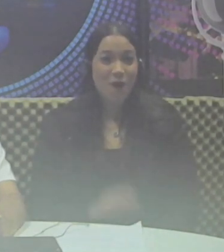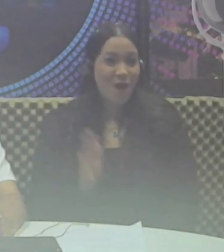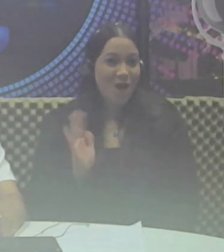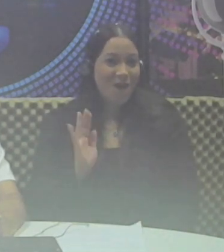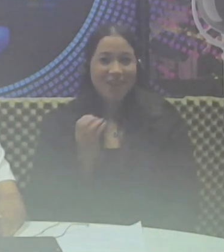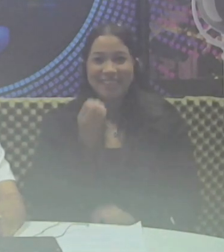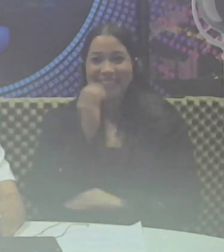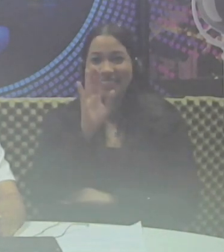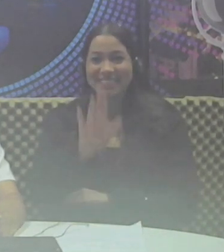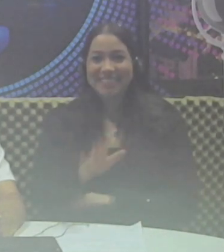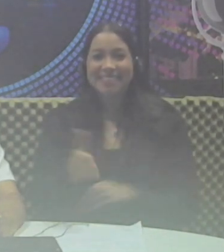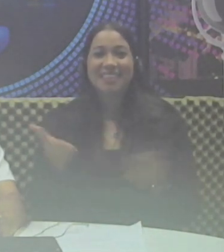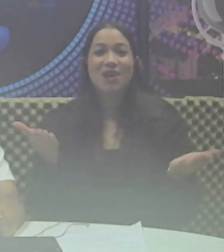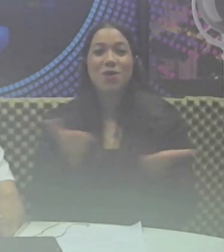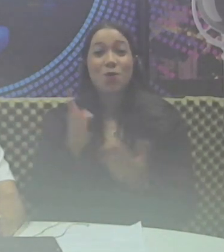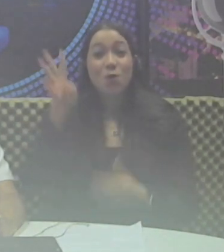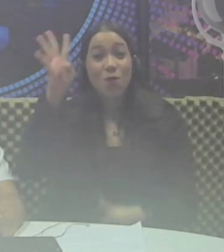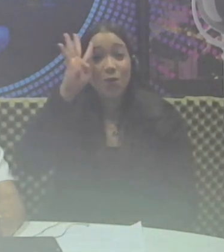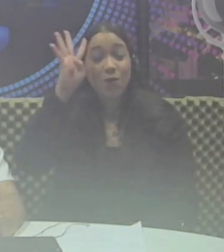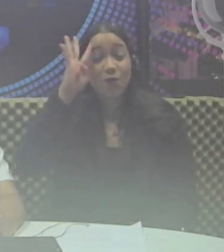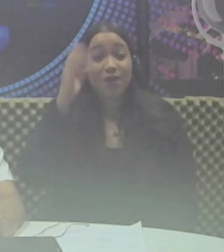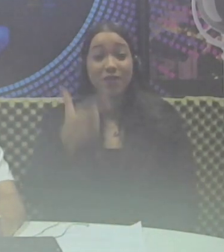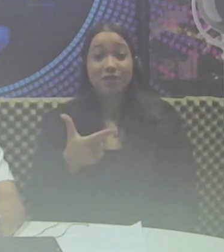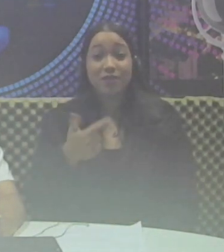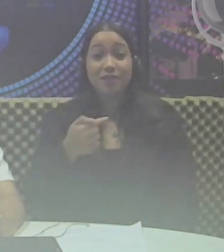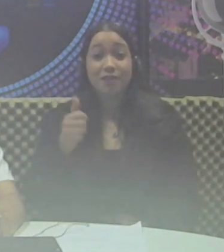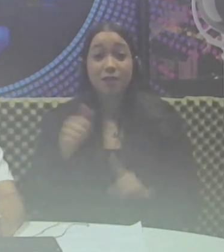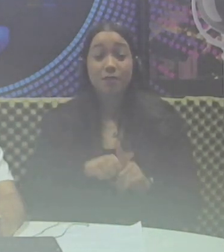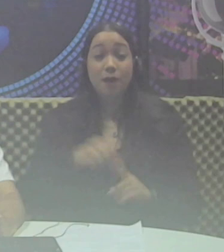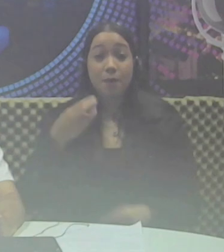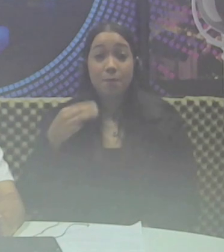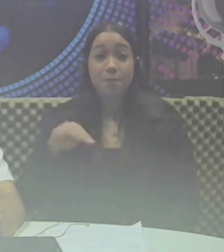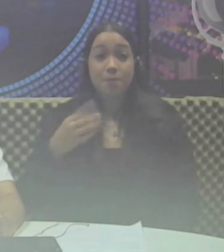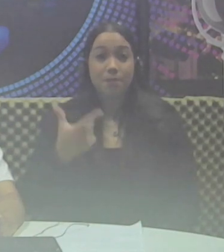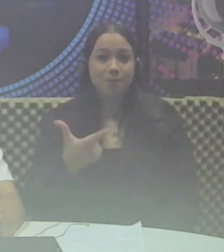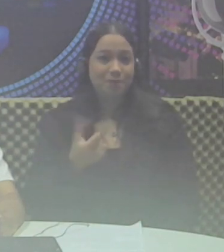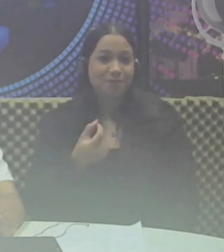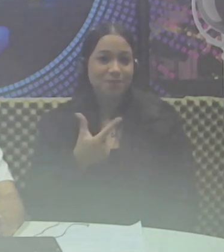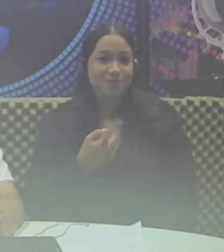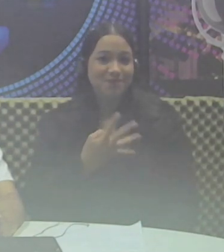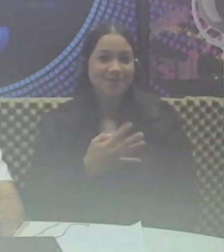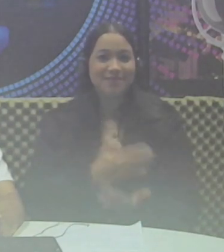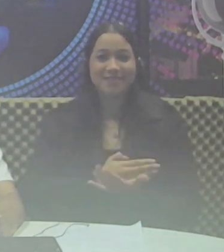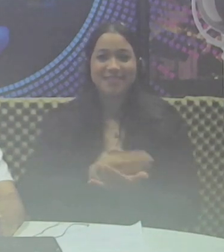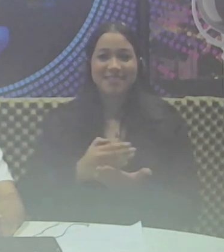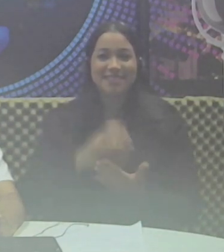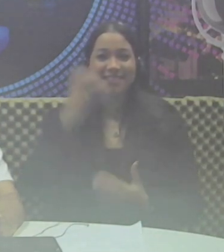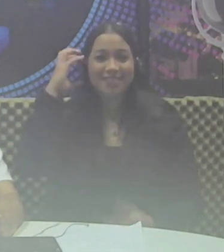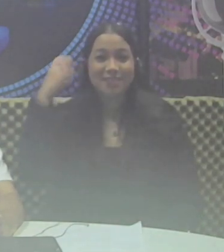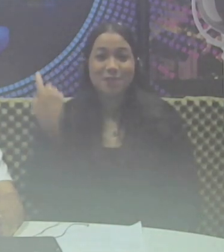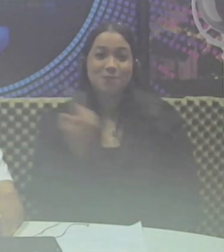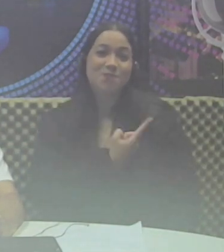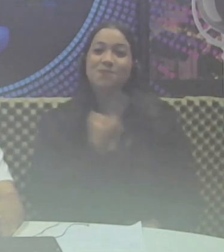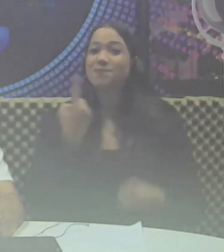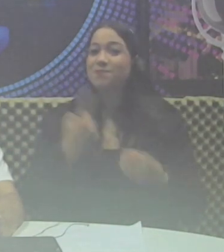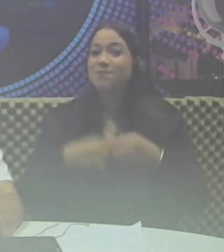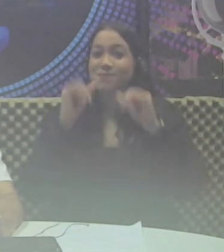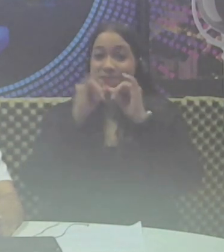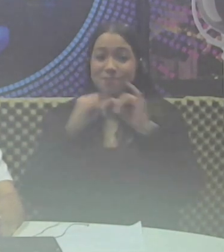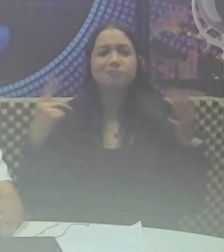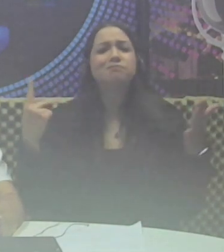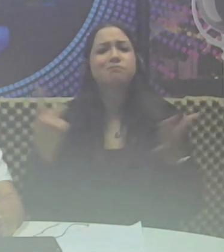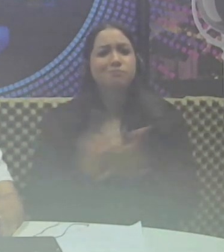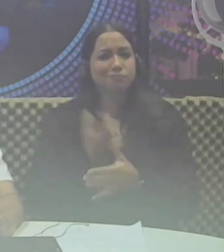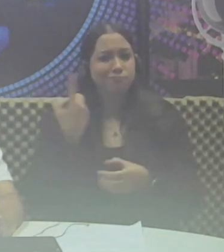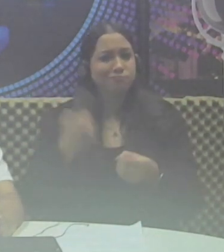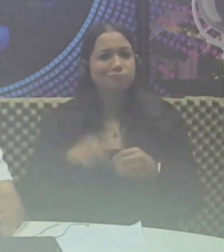Olá, boa tarde. Hoje é quarta-feira, dia 27 de março de 2024. Está no ar a Rádio Nossa Cidade com boletim de notícias sobre o que de